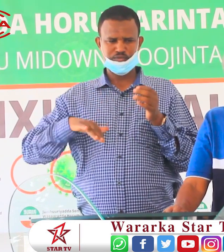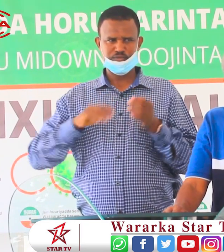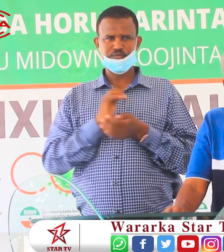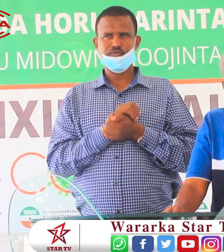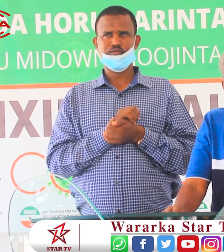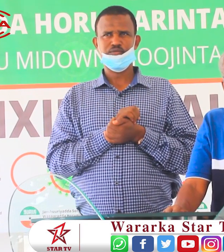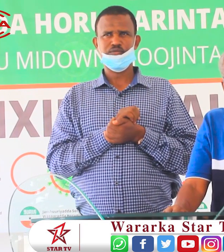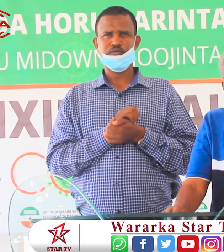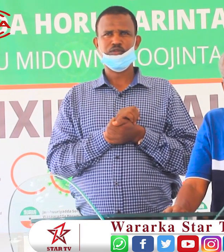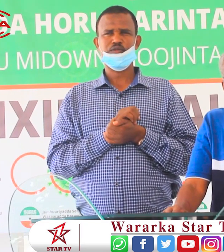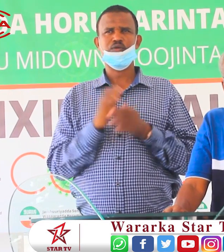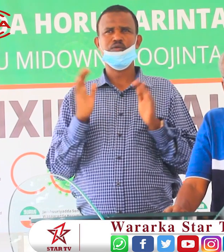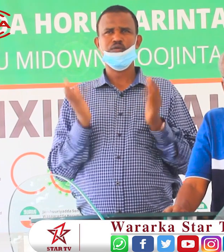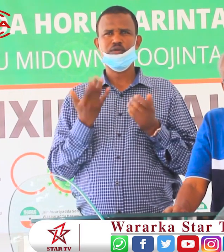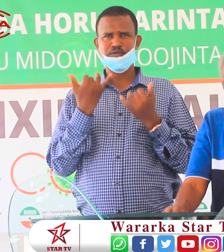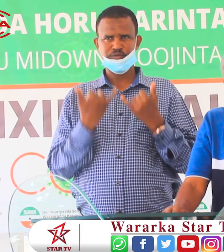waxay ahaayeen